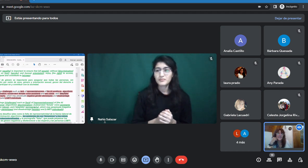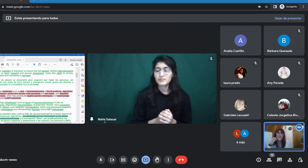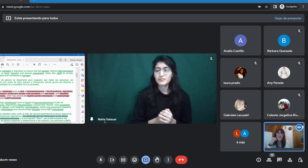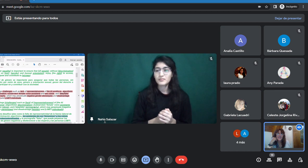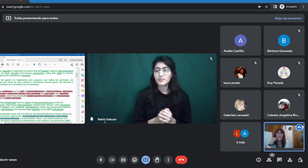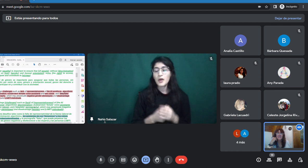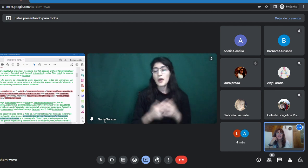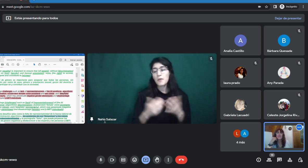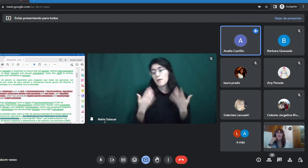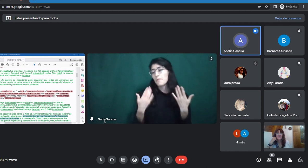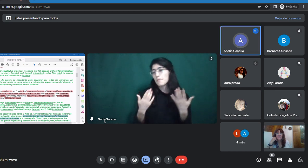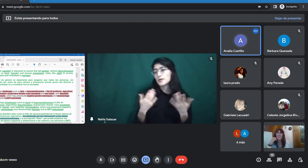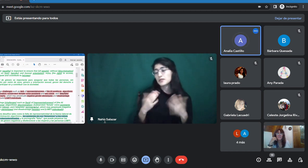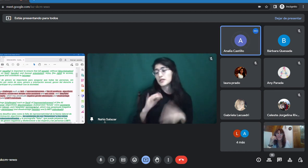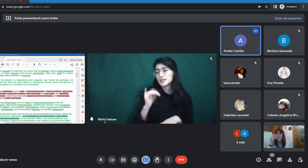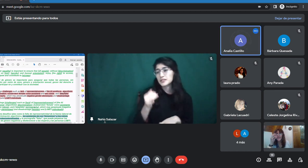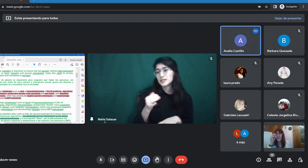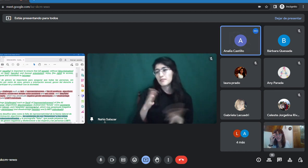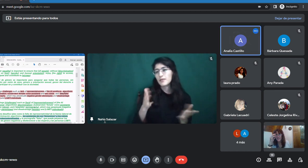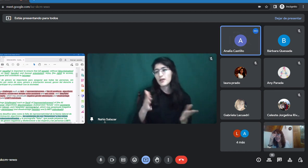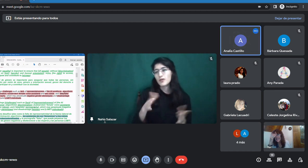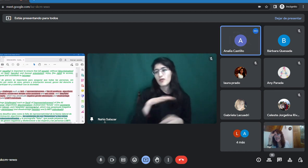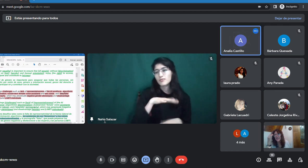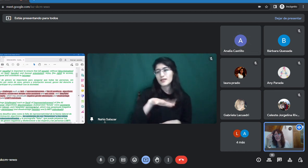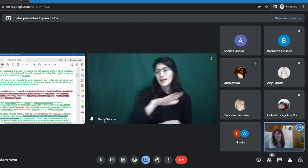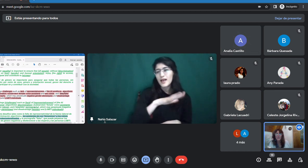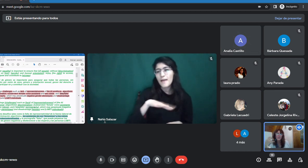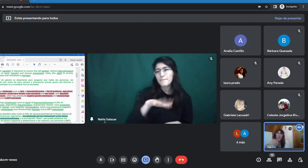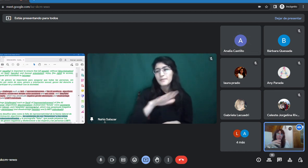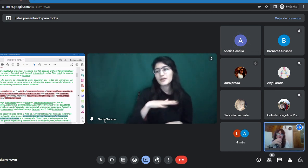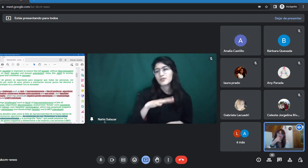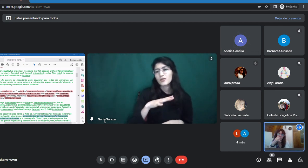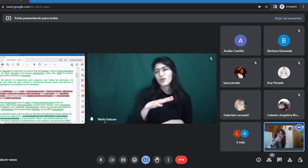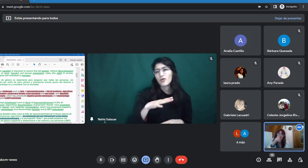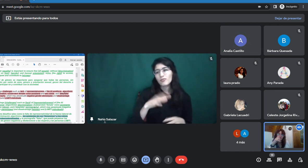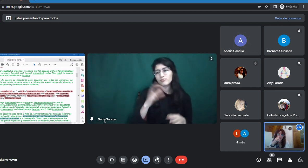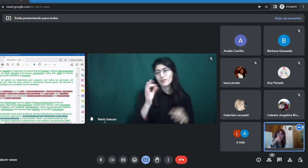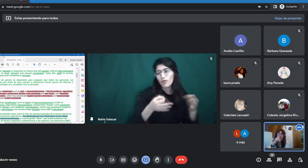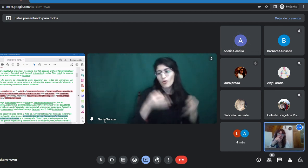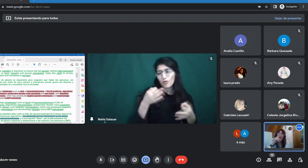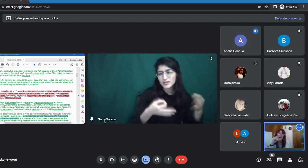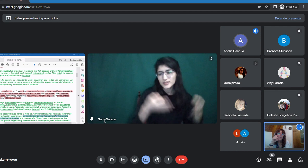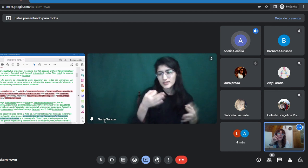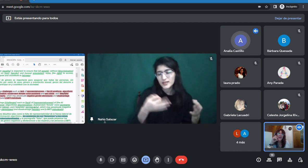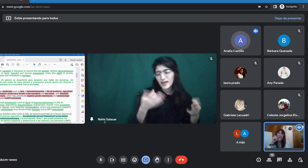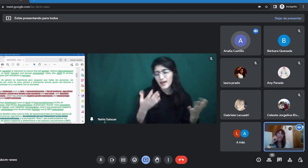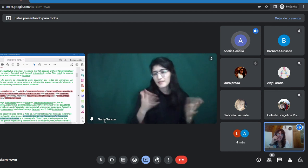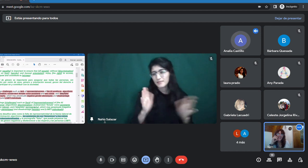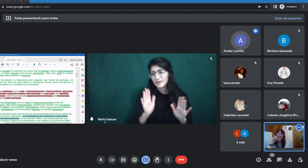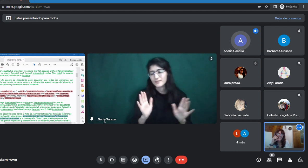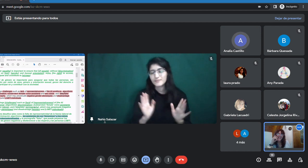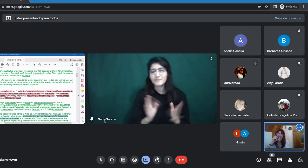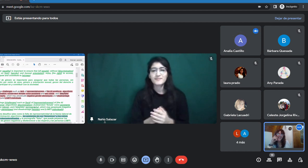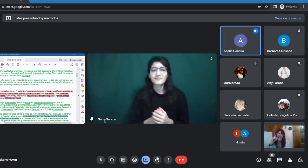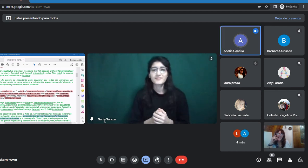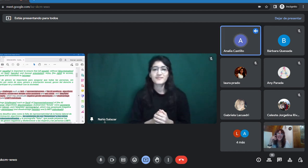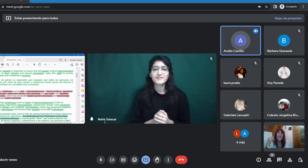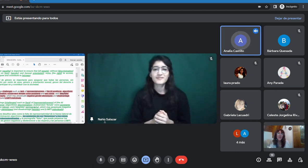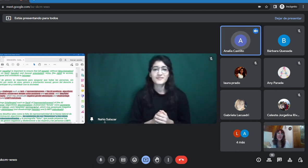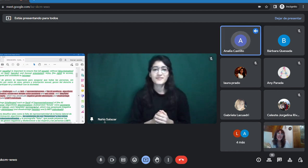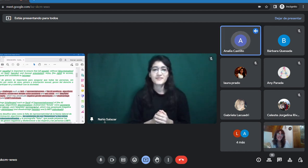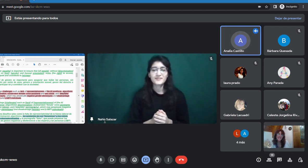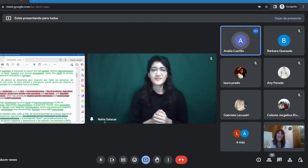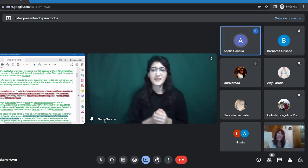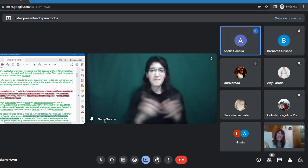perjudicial, ¿sí? Claro, falsa en lo profundo, por eso dice. Bien. Claro. Y